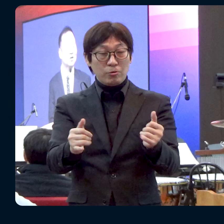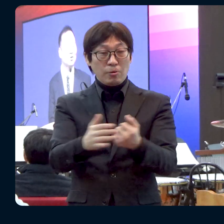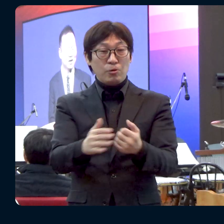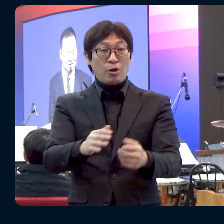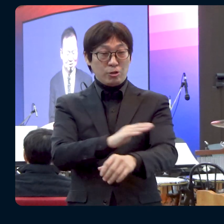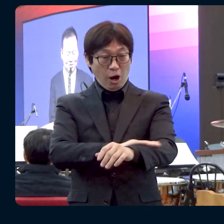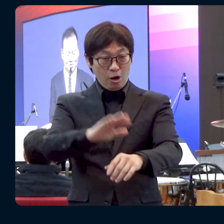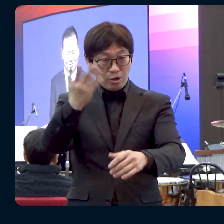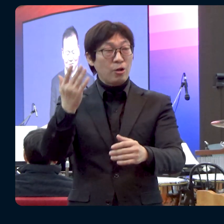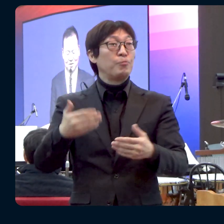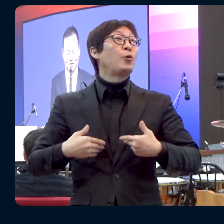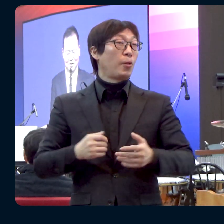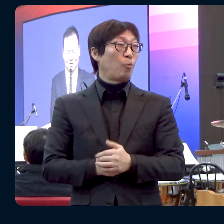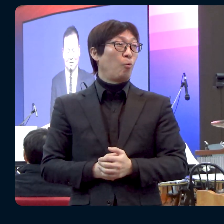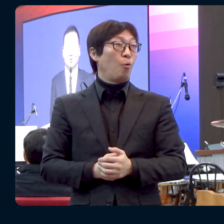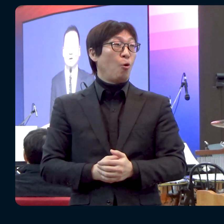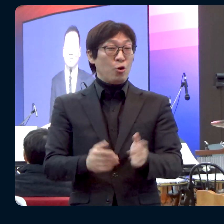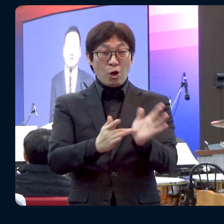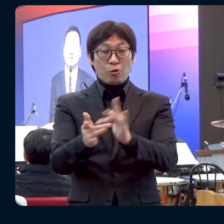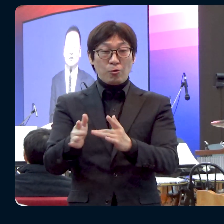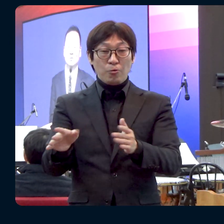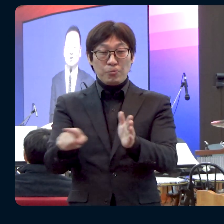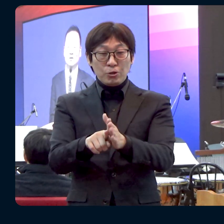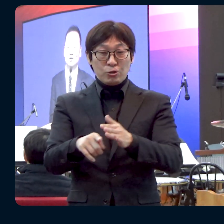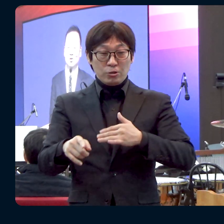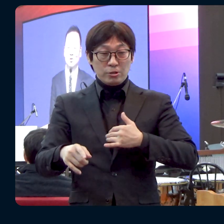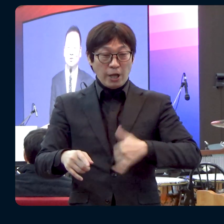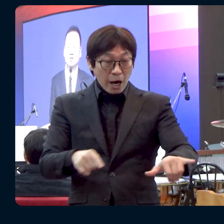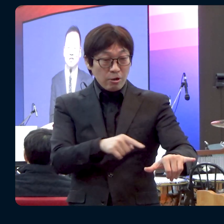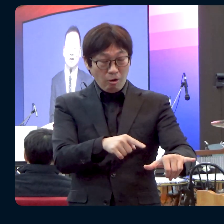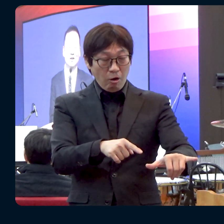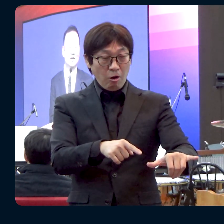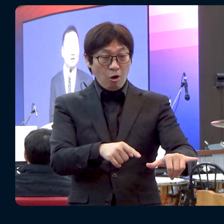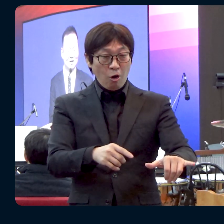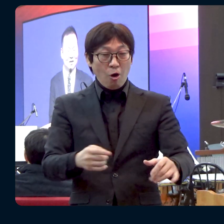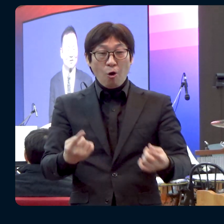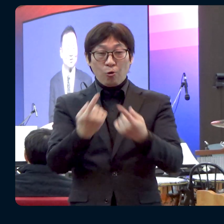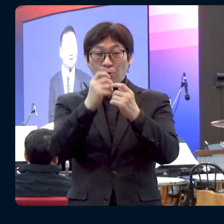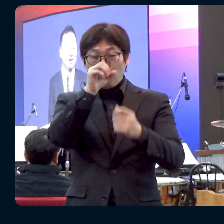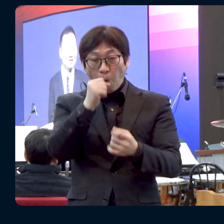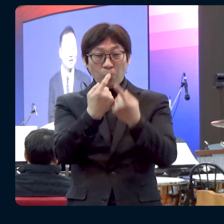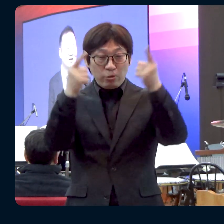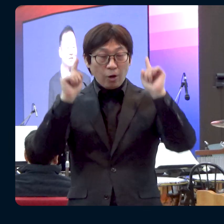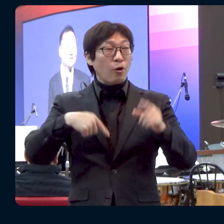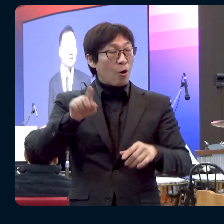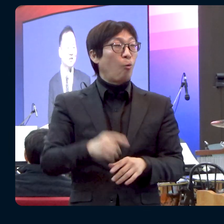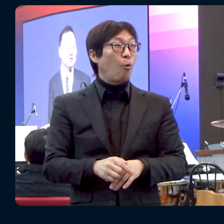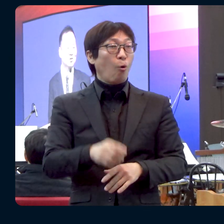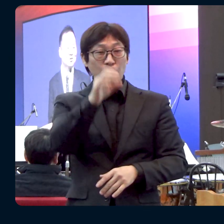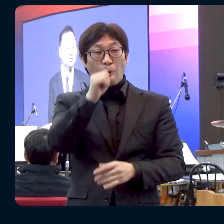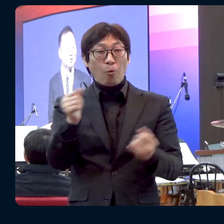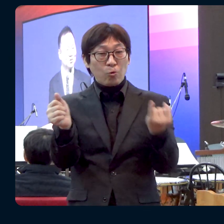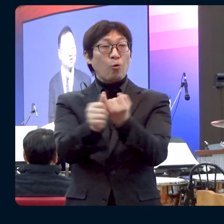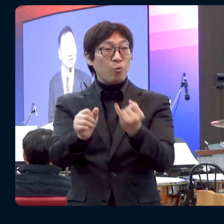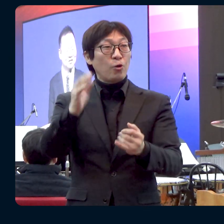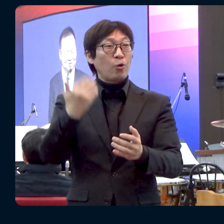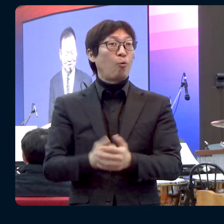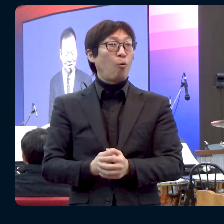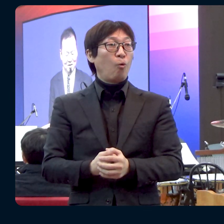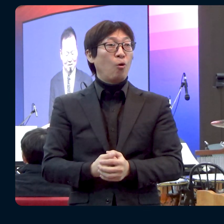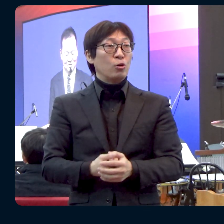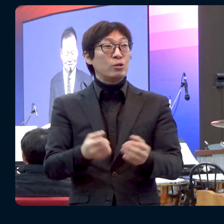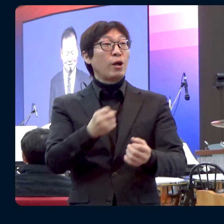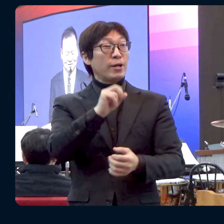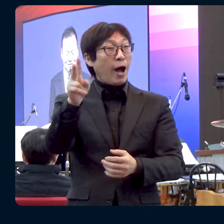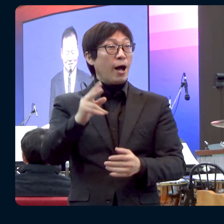믿는 사람보다는 좋은 학교 가야죠. 그래도 안 믿는 사람보다 결혼을 잘해야 우리가 당당하게 신앙생활도 하고